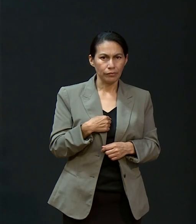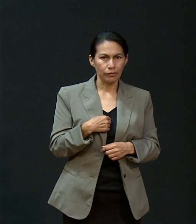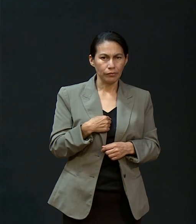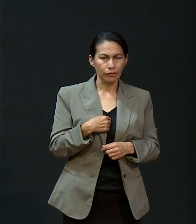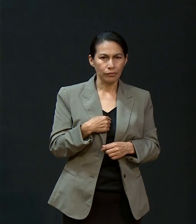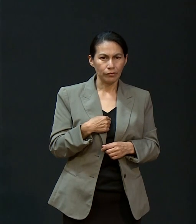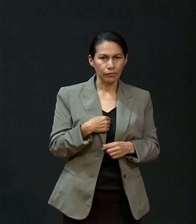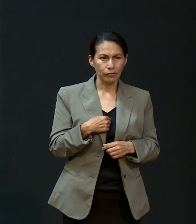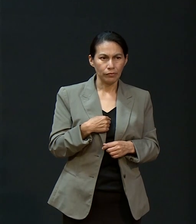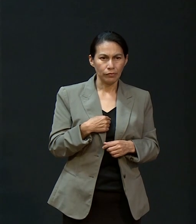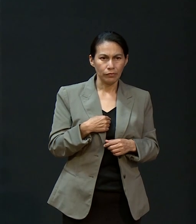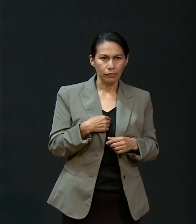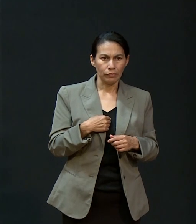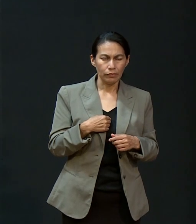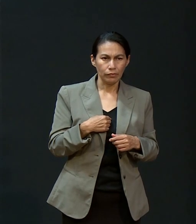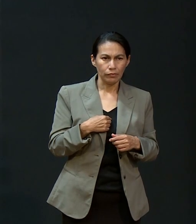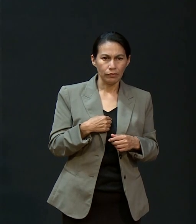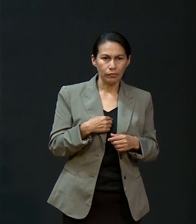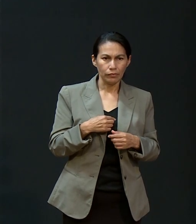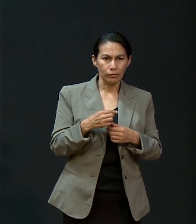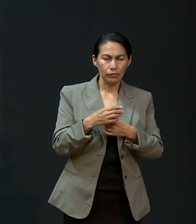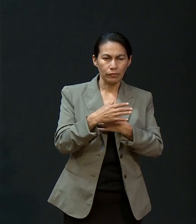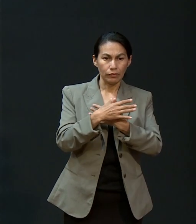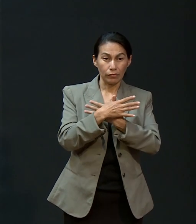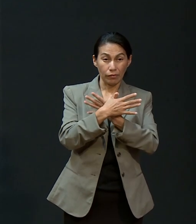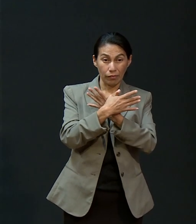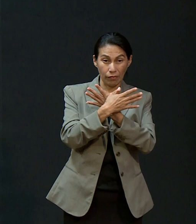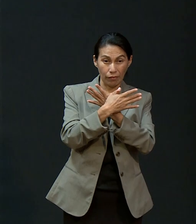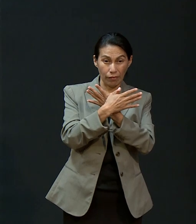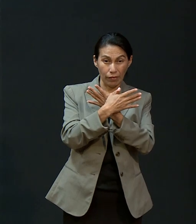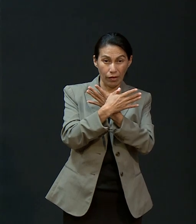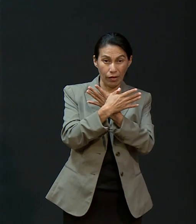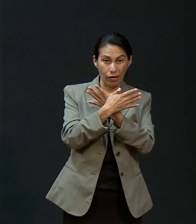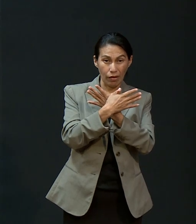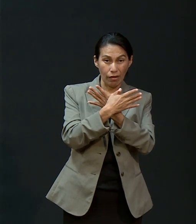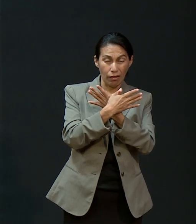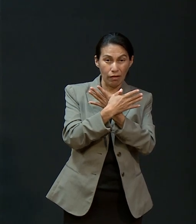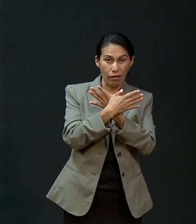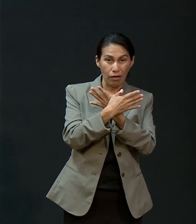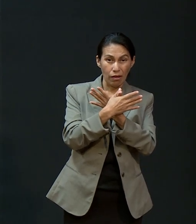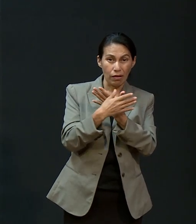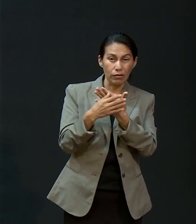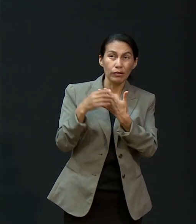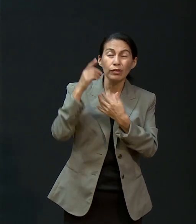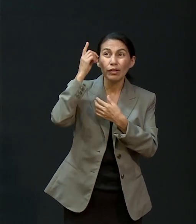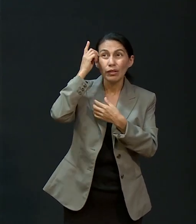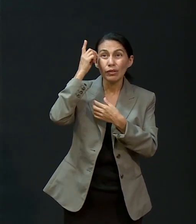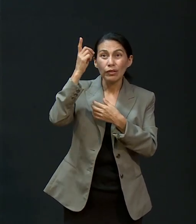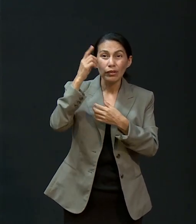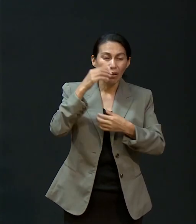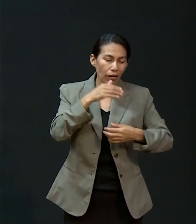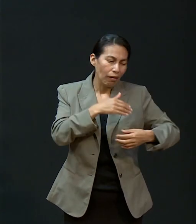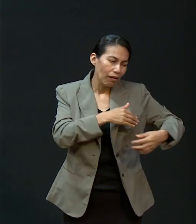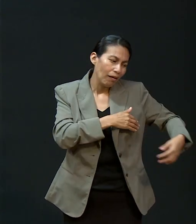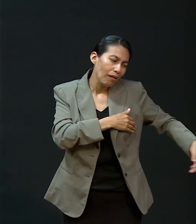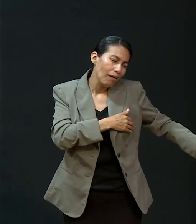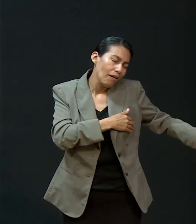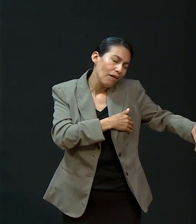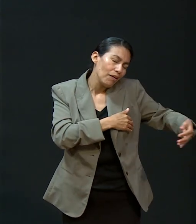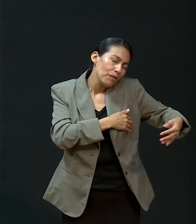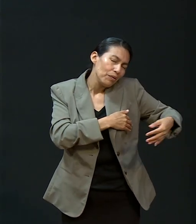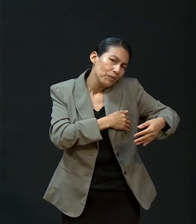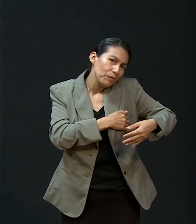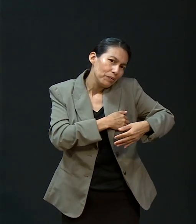dando referencia a que aún pasando con estas circunstancias podemos tener un espacio donde él nos está